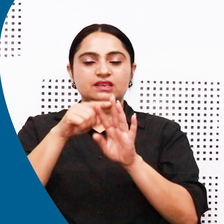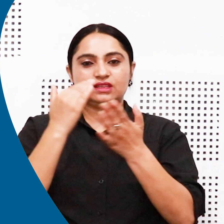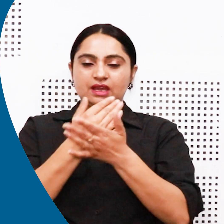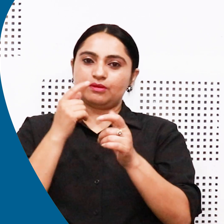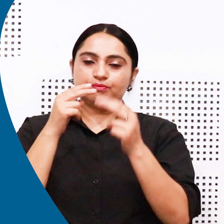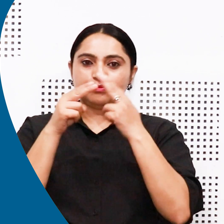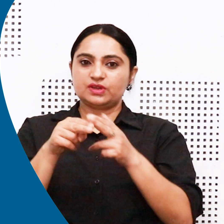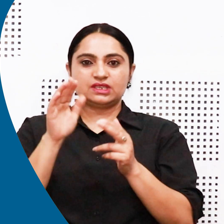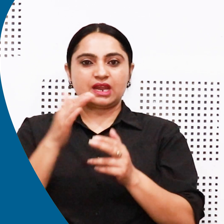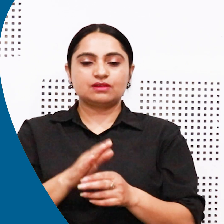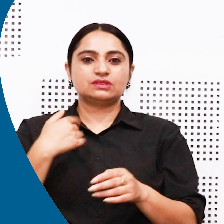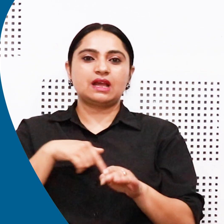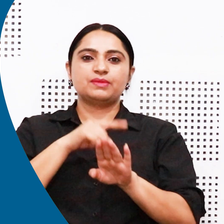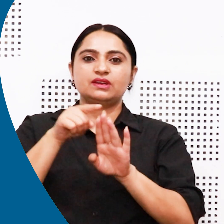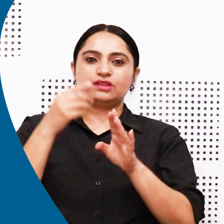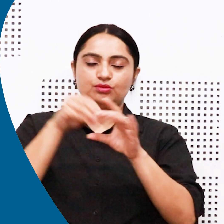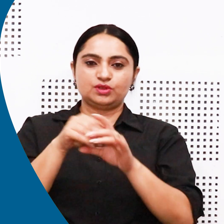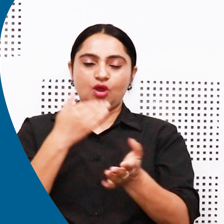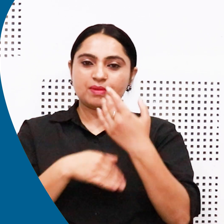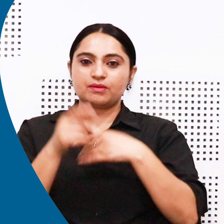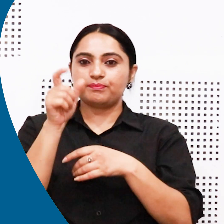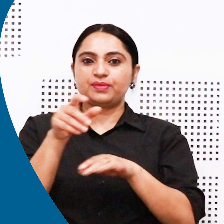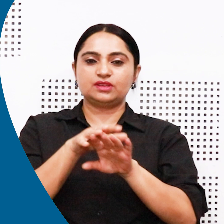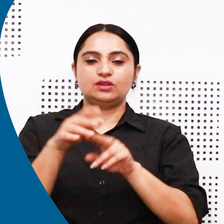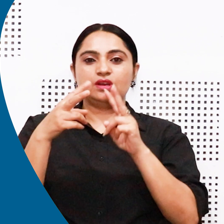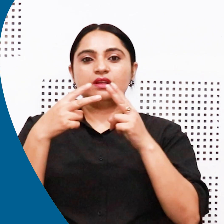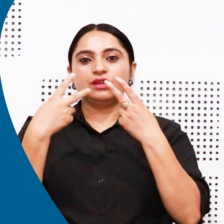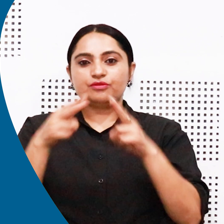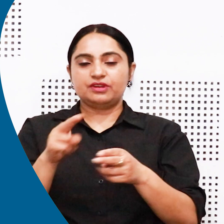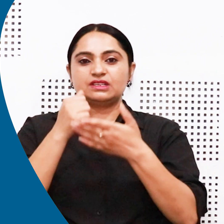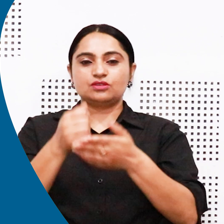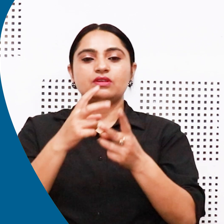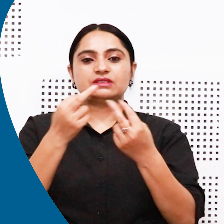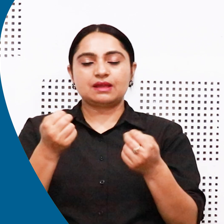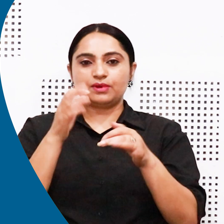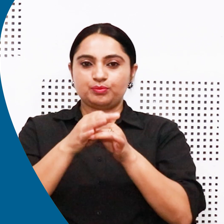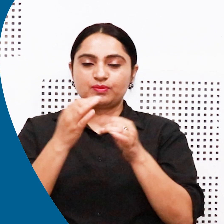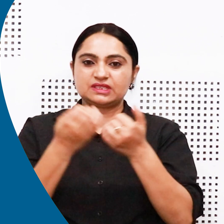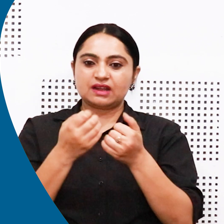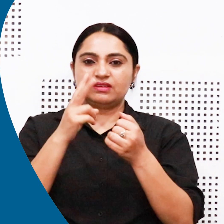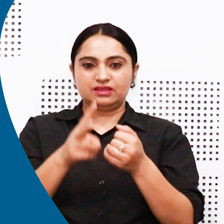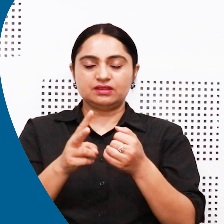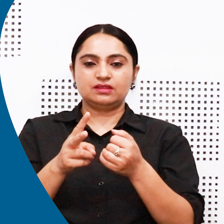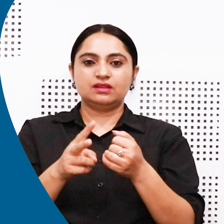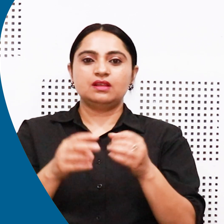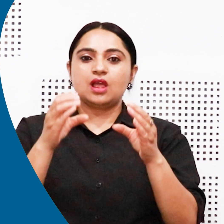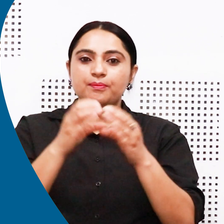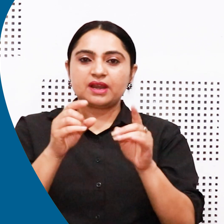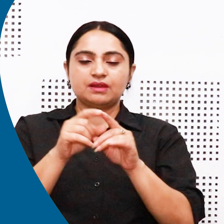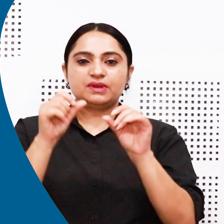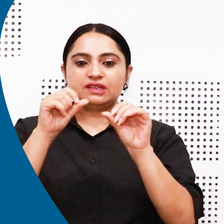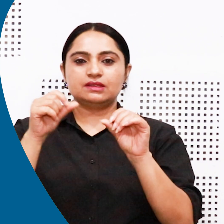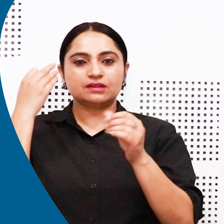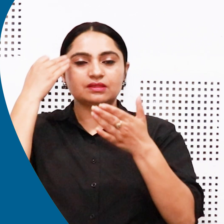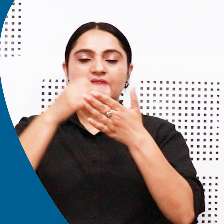छ। हाम्रो नीतिमा के छ त भन्दाखेरि अपाङ्ग भएका व्यक्तिहरूलाई निशुल्क चाहिँ सहायता सामग्रीहरूको चाहिँ व्यवस्था गर्ने, त्यसैको प्रभाव स्वरूपै भनौँ न पालिकाको पनि ध्यानाकर्षण भयो।